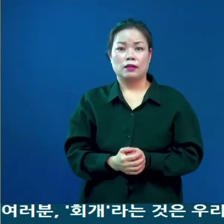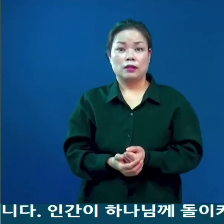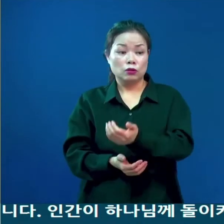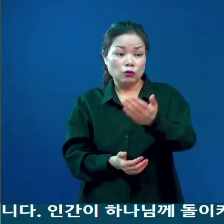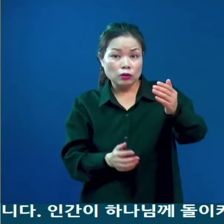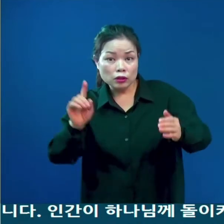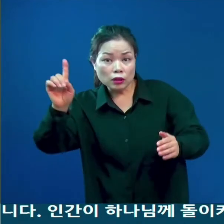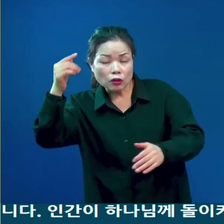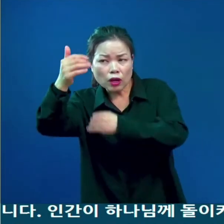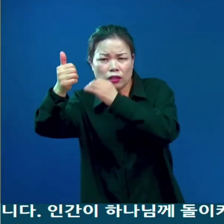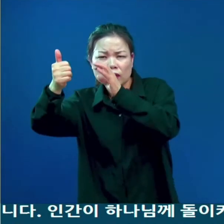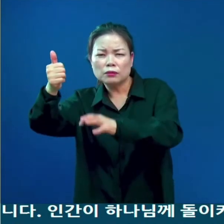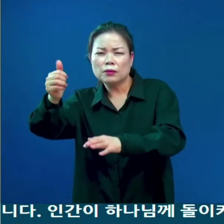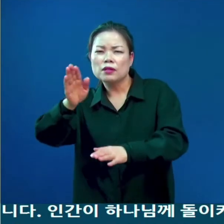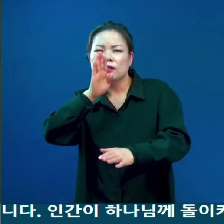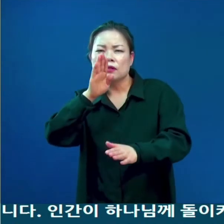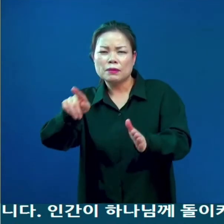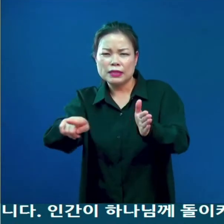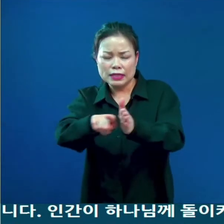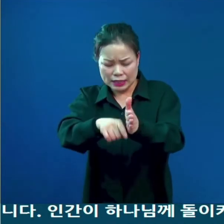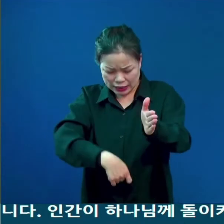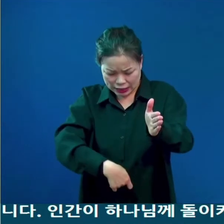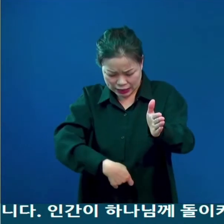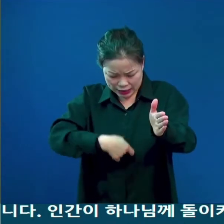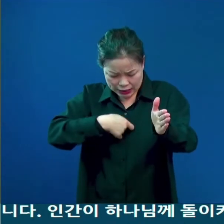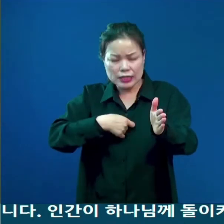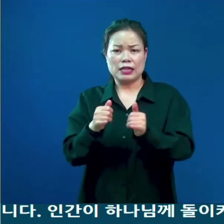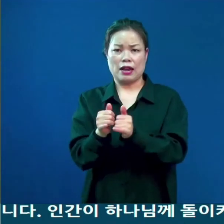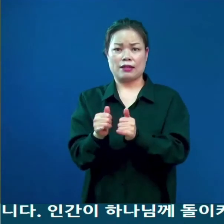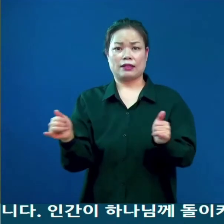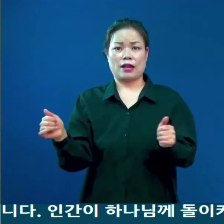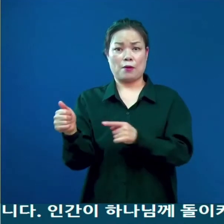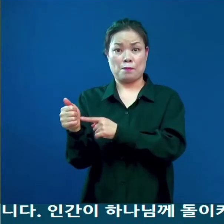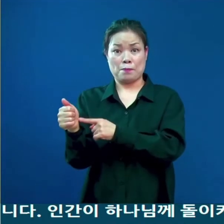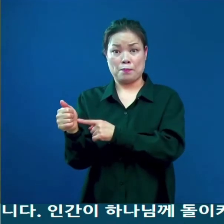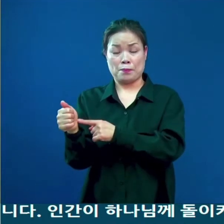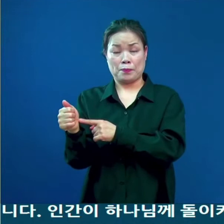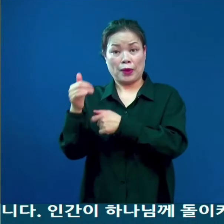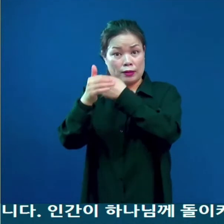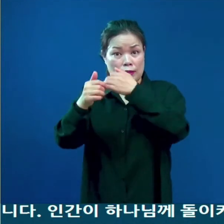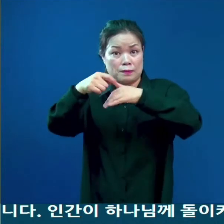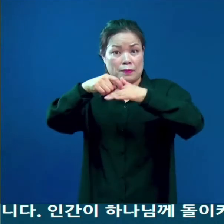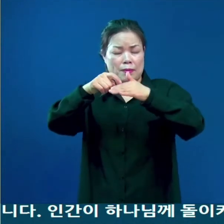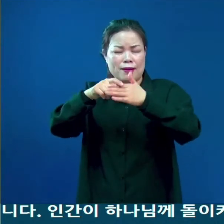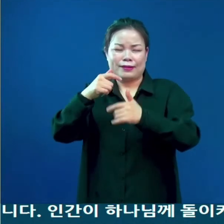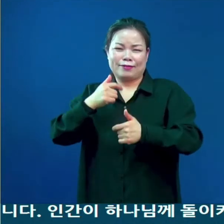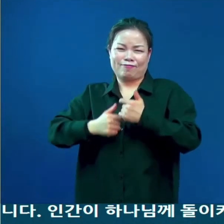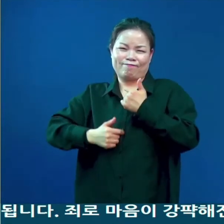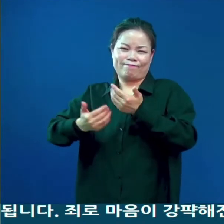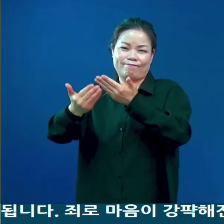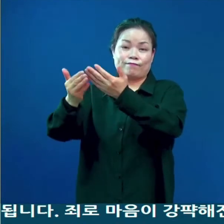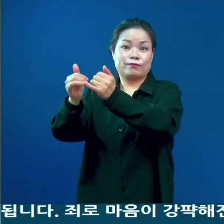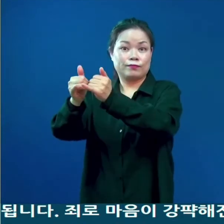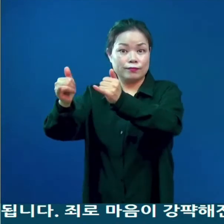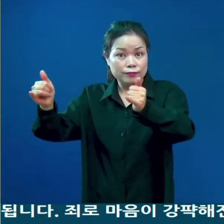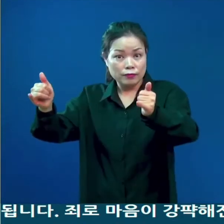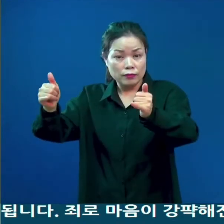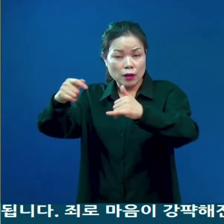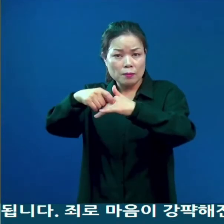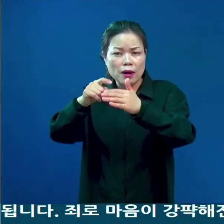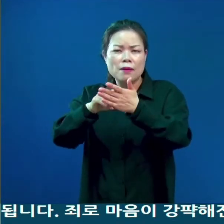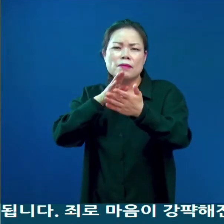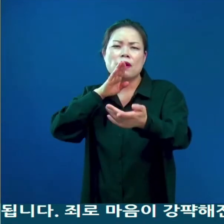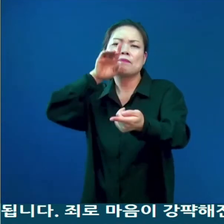여러분, 다윗이 하나님 앞에 얼마나 신실한 사람이었습니까? 하나님의 마음을 기쁘게 해드린 자였어요. 마음에